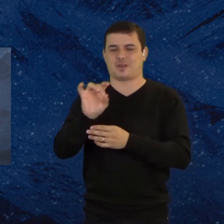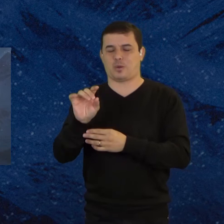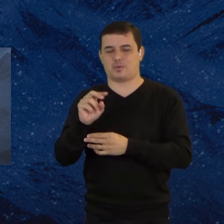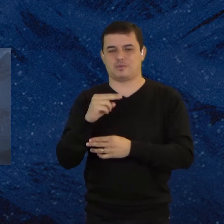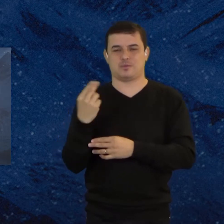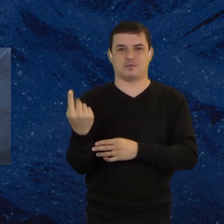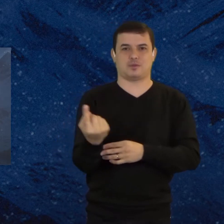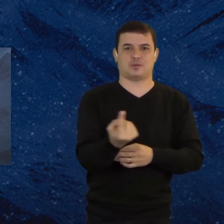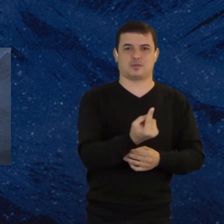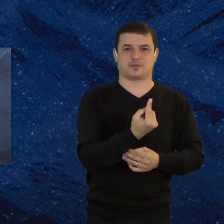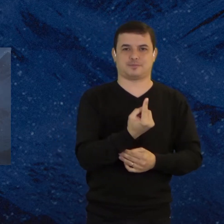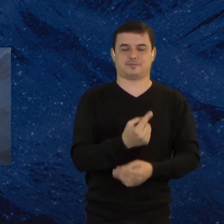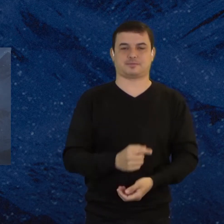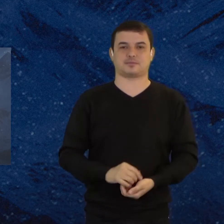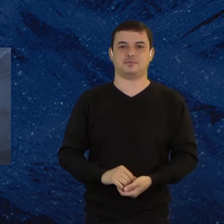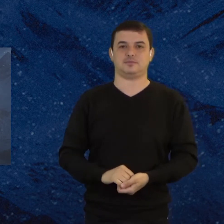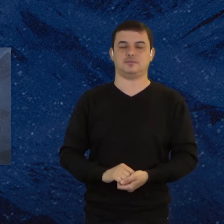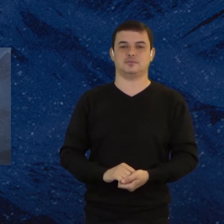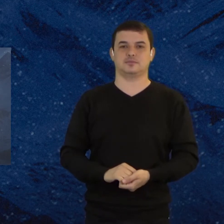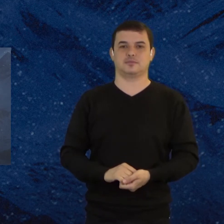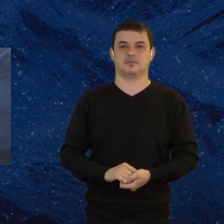nós.